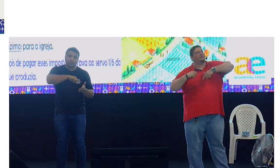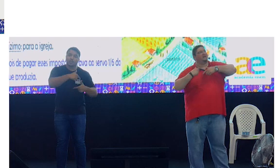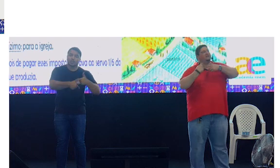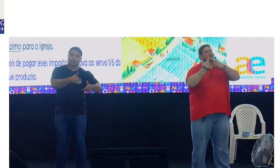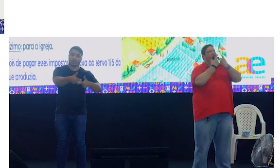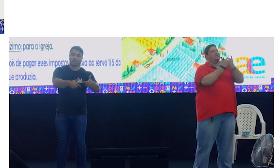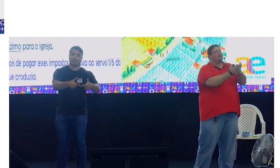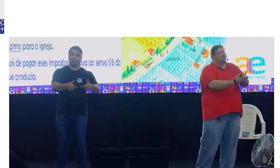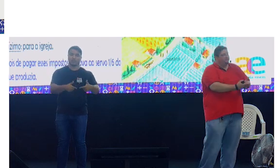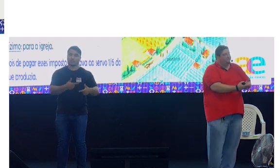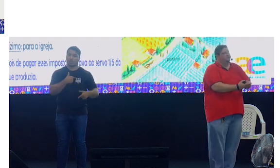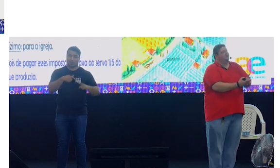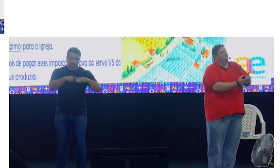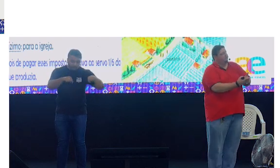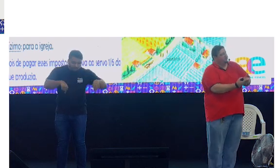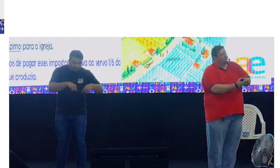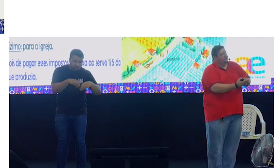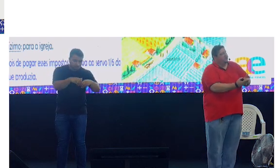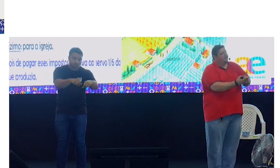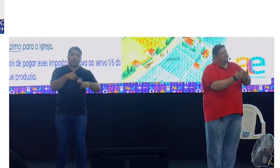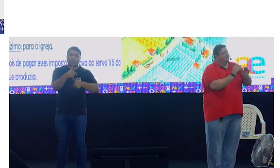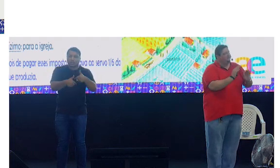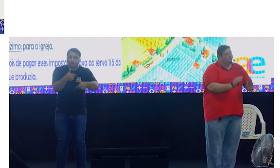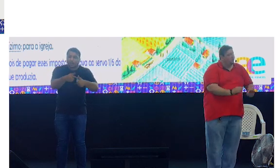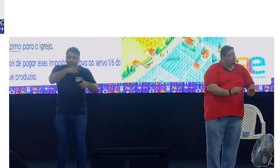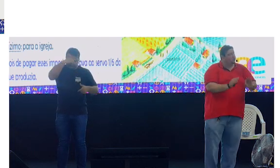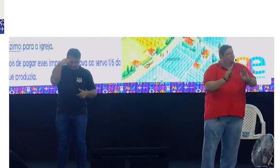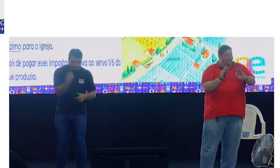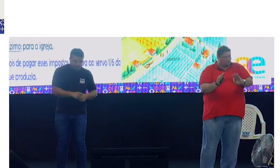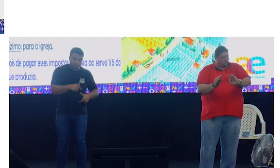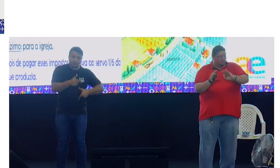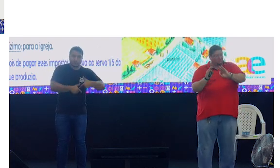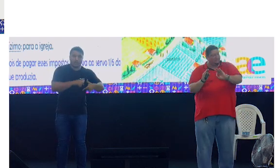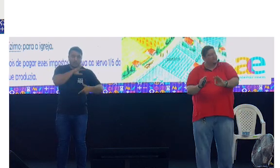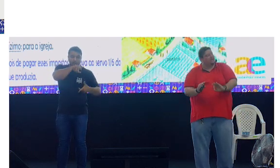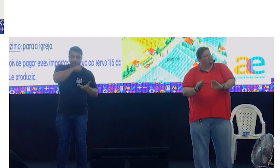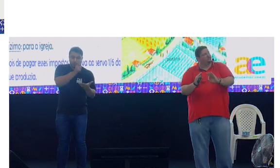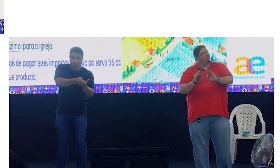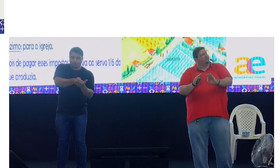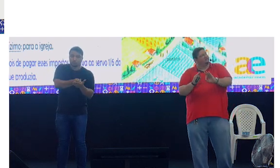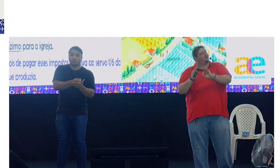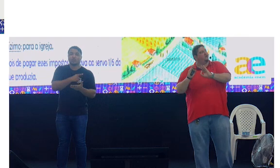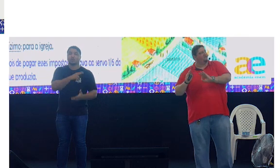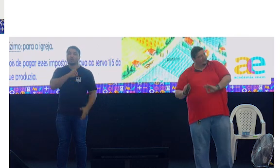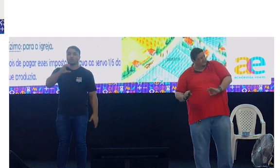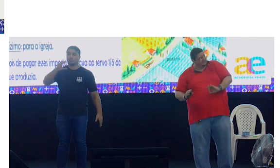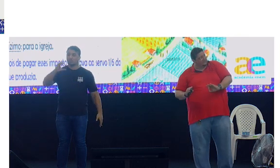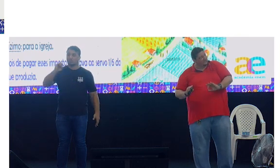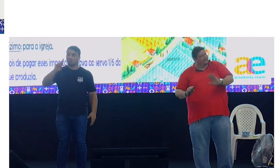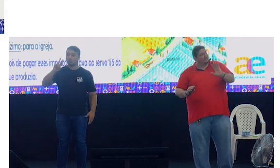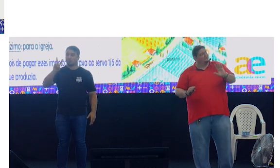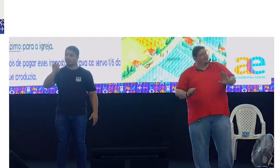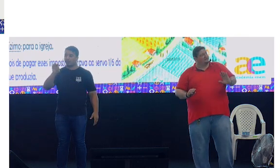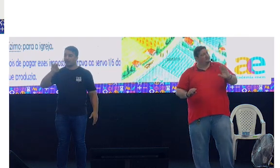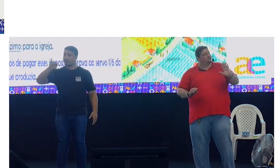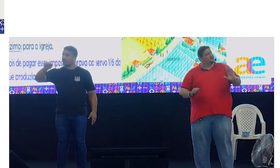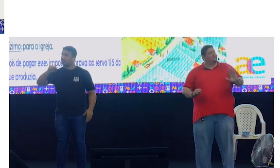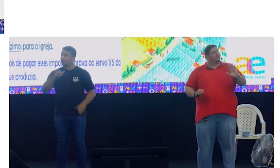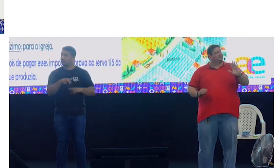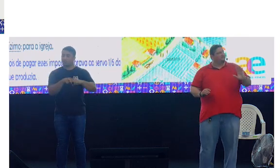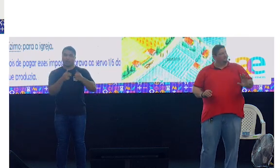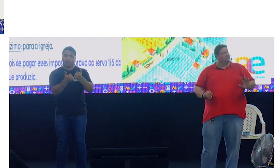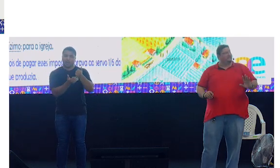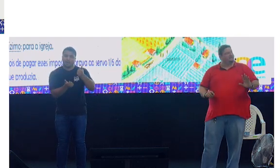tinha que trabalhar nas terras do seu senhor. Esse imposto pago com trabalho chama-se corvéia, que era a base